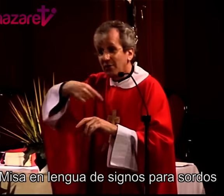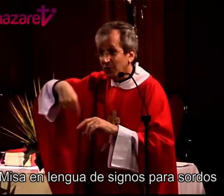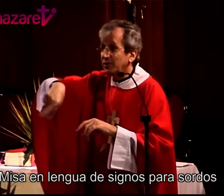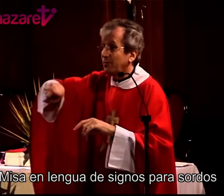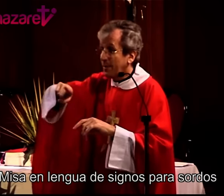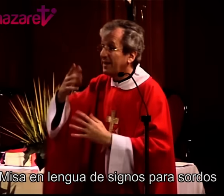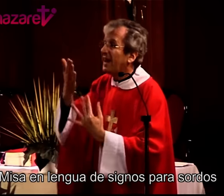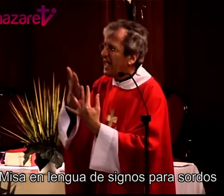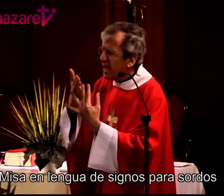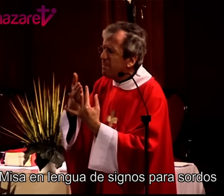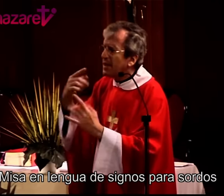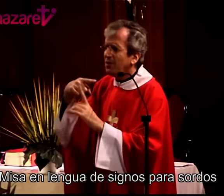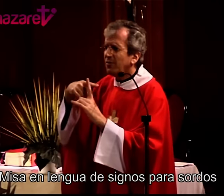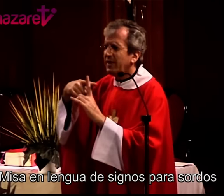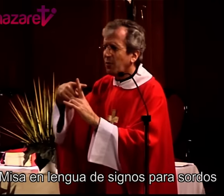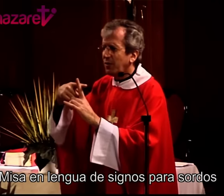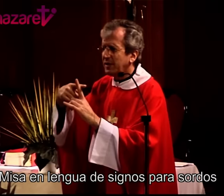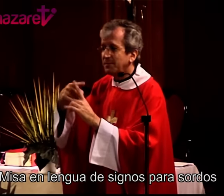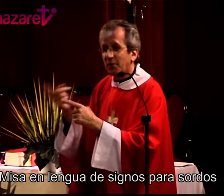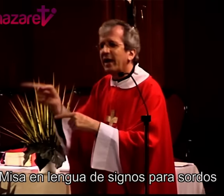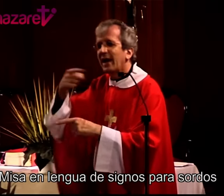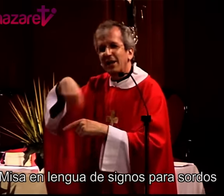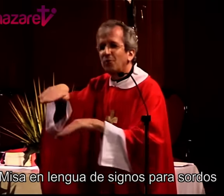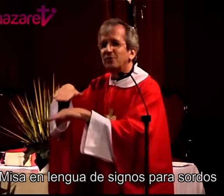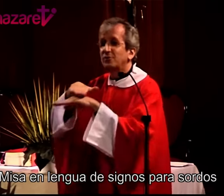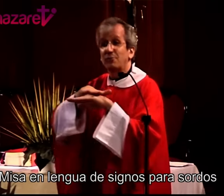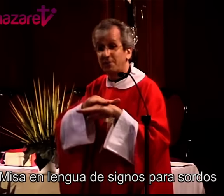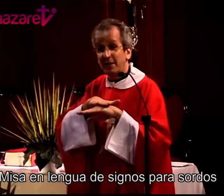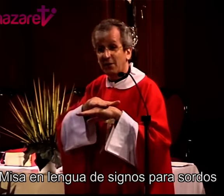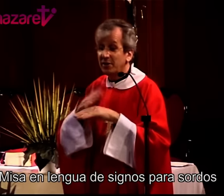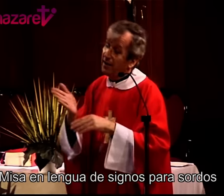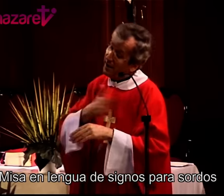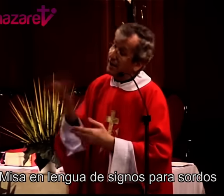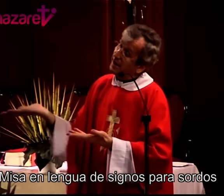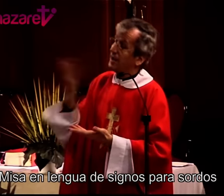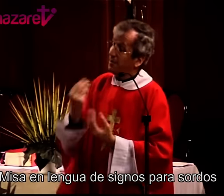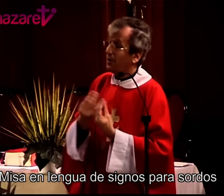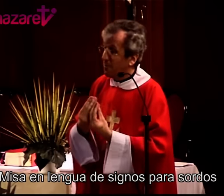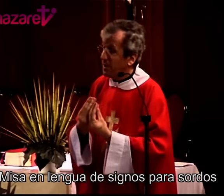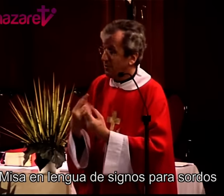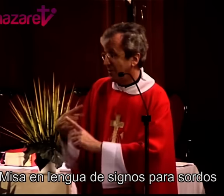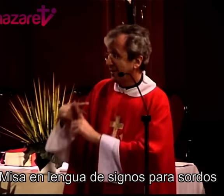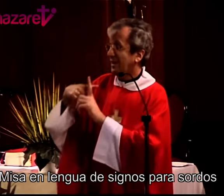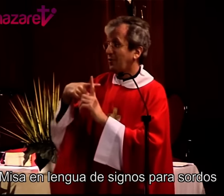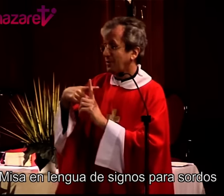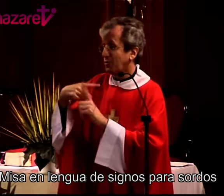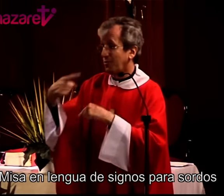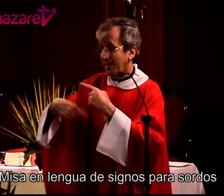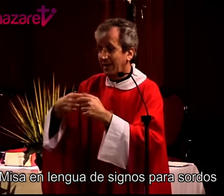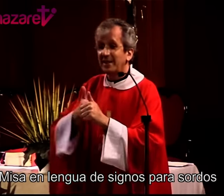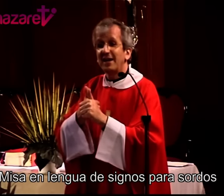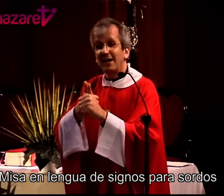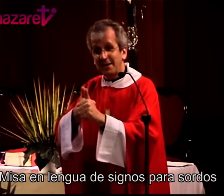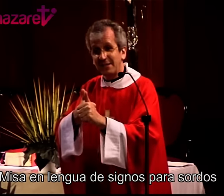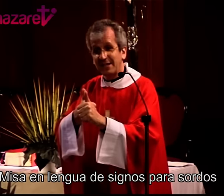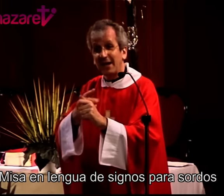lección que nosotros queremos aprender en medio de cruces, porque cada uno de nosotros estamos invitados. El que quiera venir conmigo, que tome su cruz de